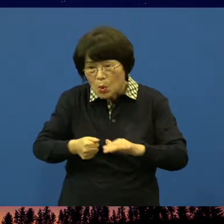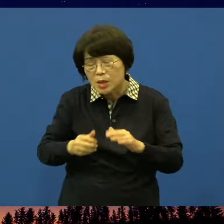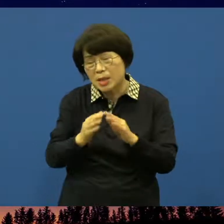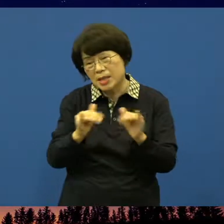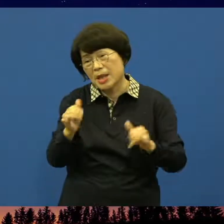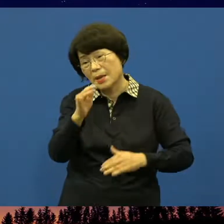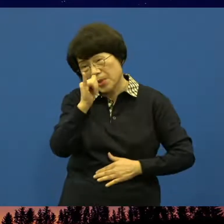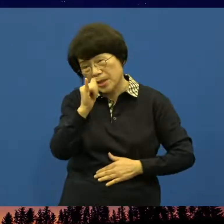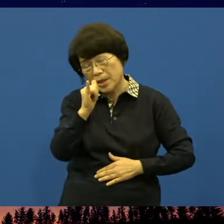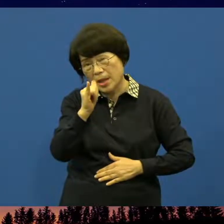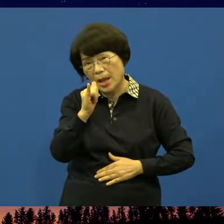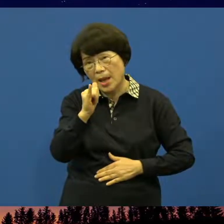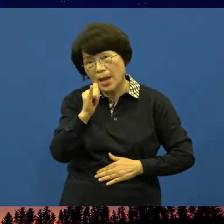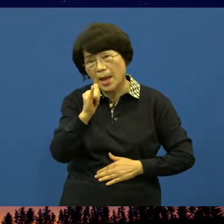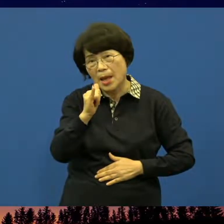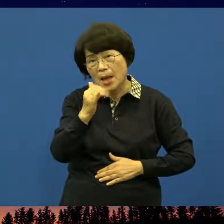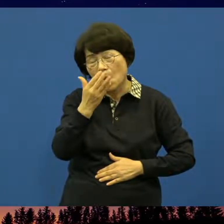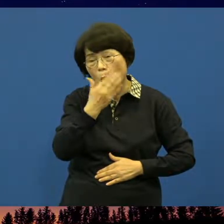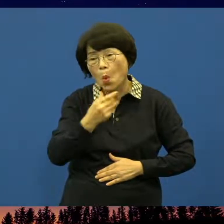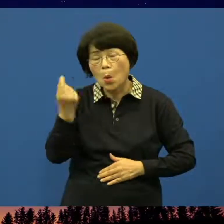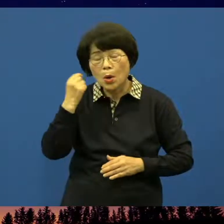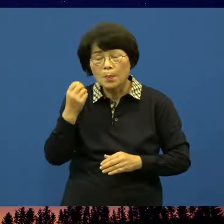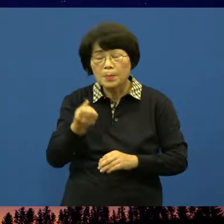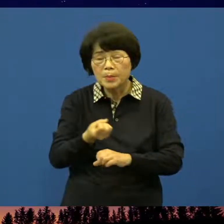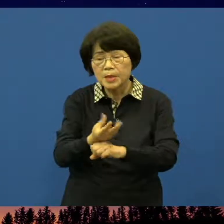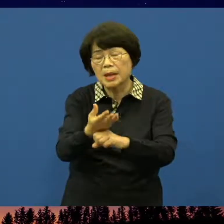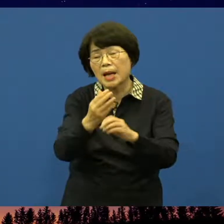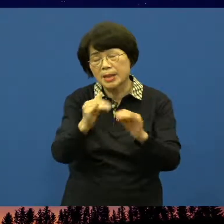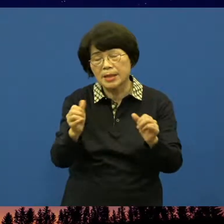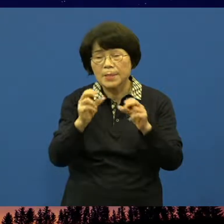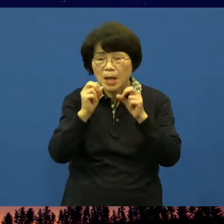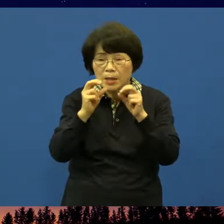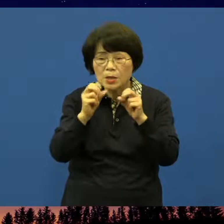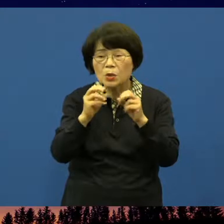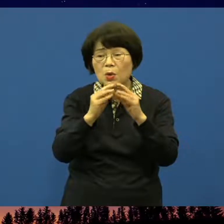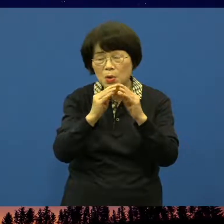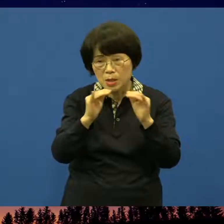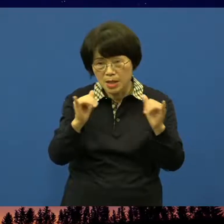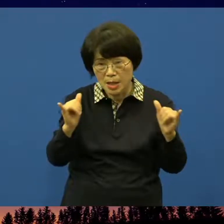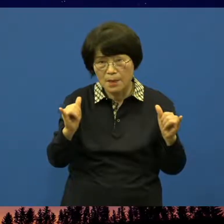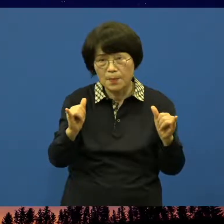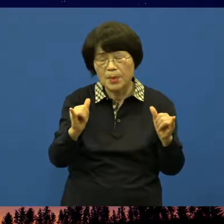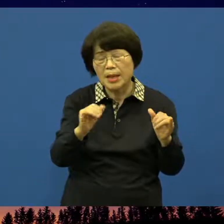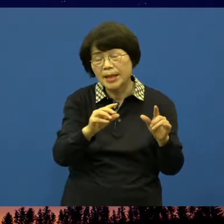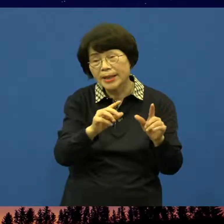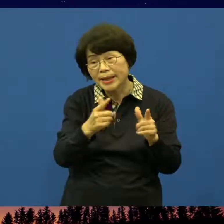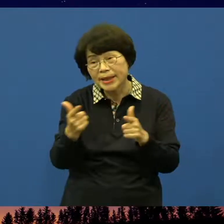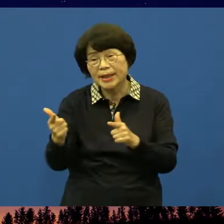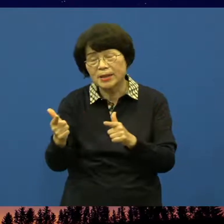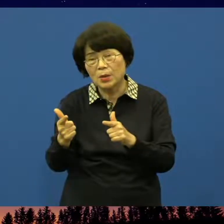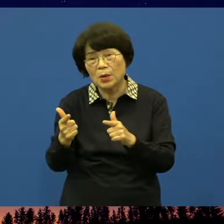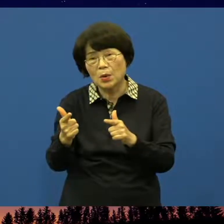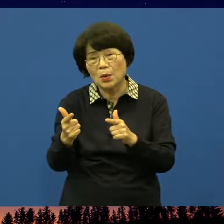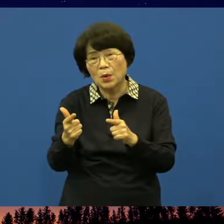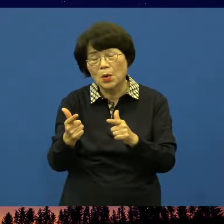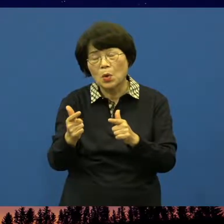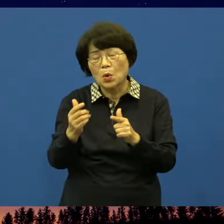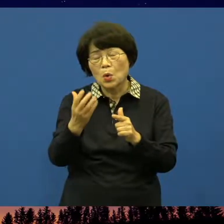복음 전도자들, 그리고 뭐 설교자들, 선교사들, 데이비 브레너드 같은 사람들도